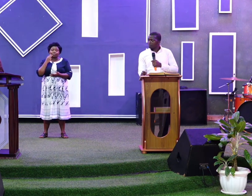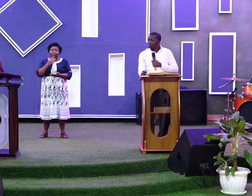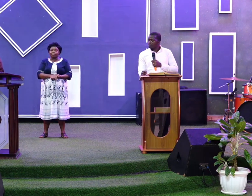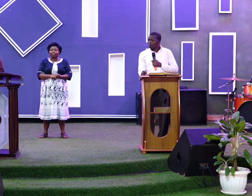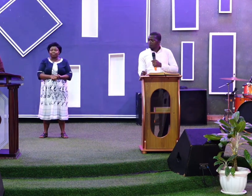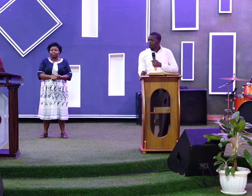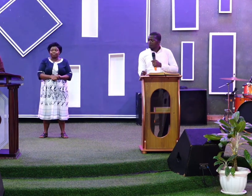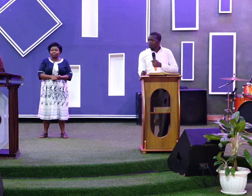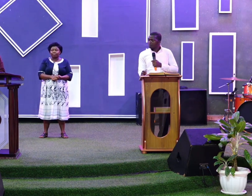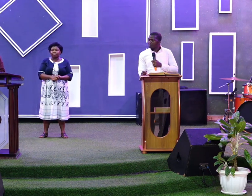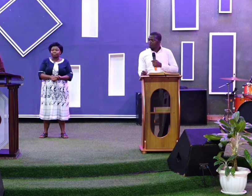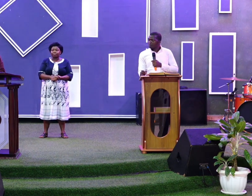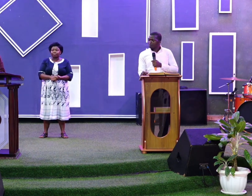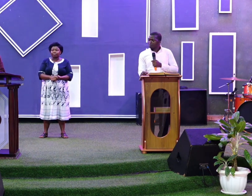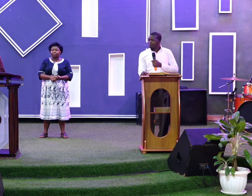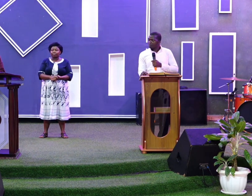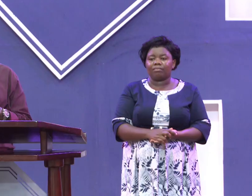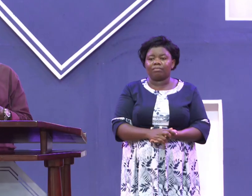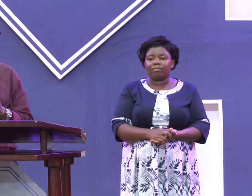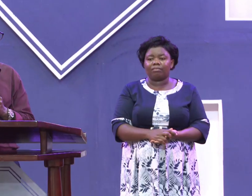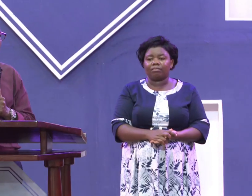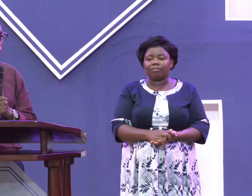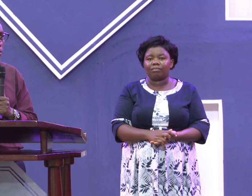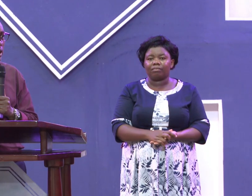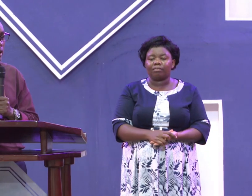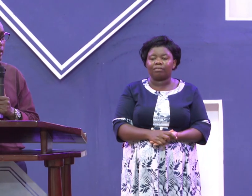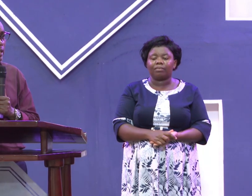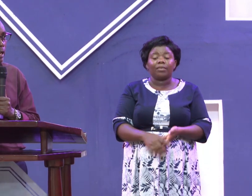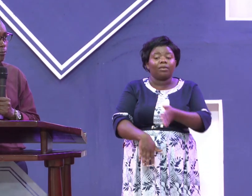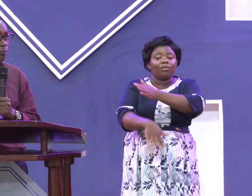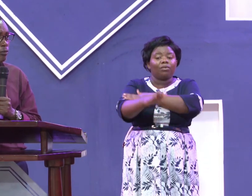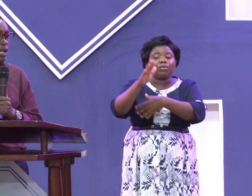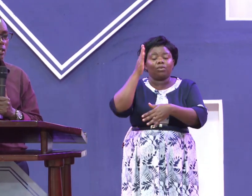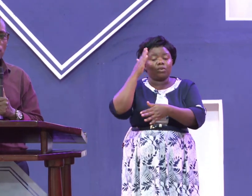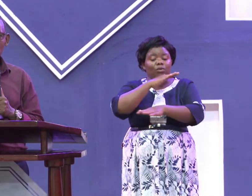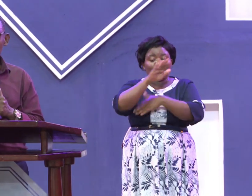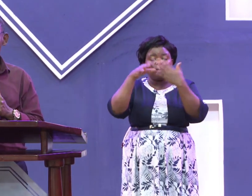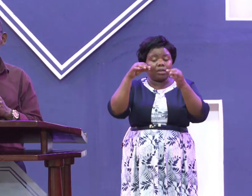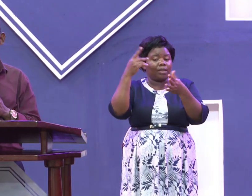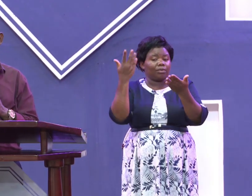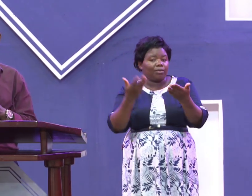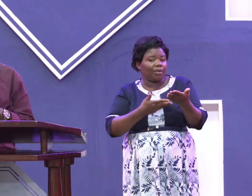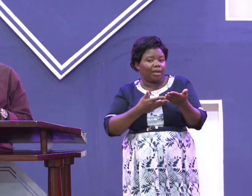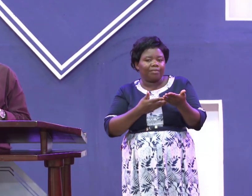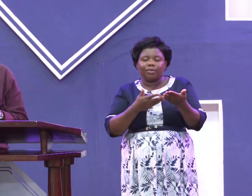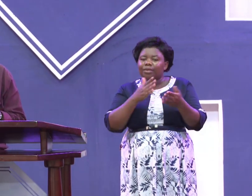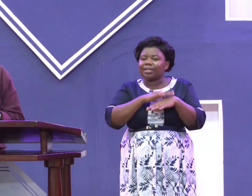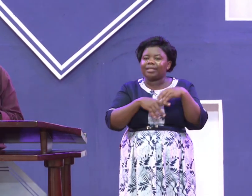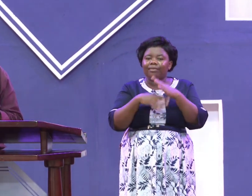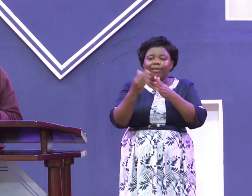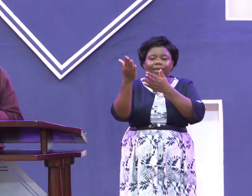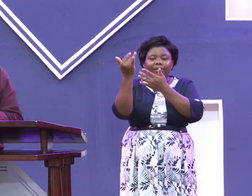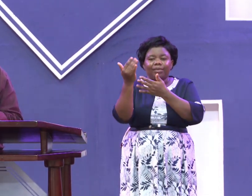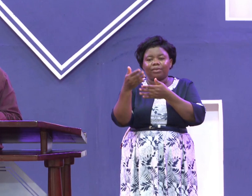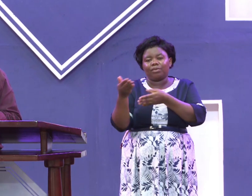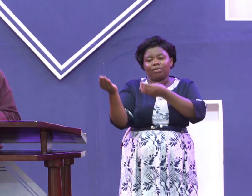atera okufuna ekikumi ataano asatu ekumi etaano gw'ate takusuubira eyo